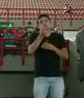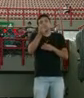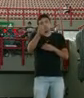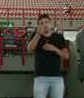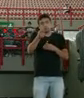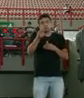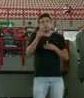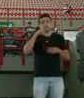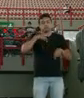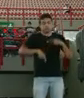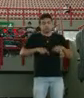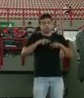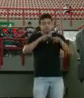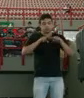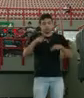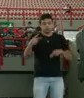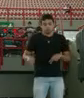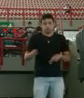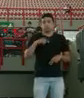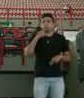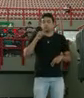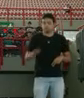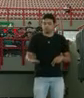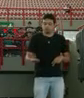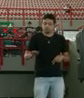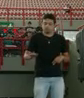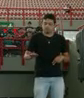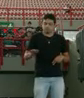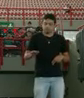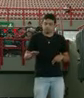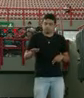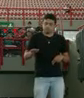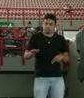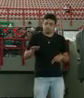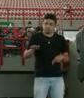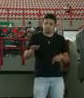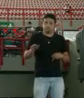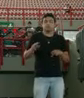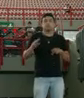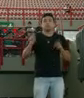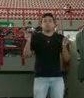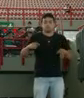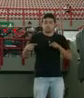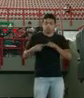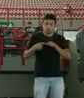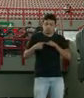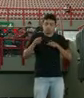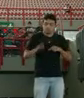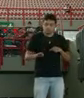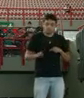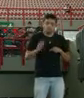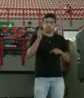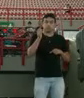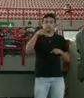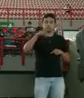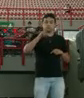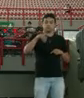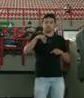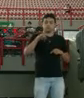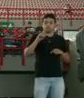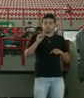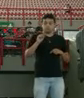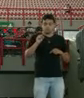obviamente, apresenta déficit de quê? De crescimento. Isso é chamado de nanismo hipofisário. Não